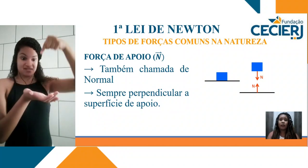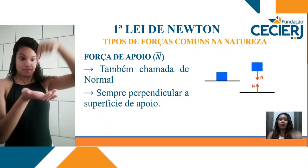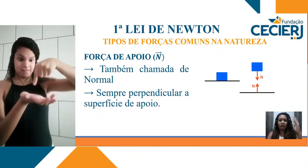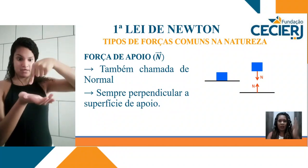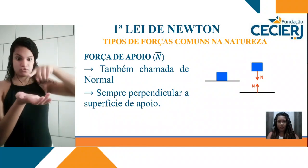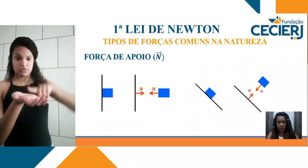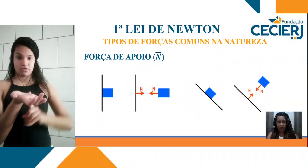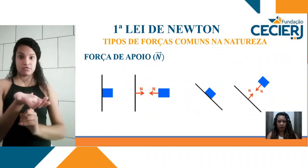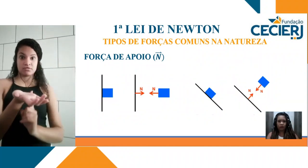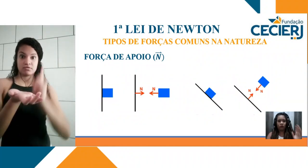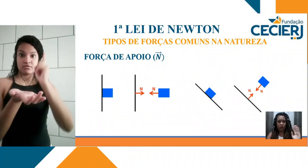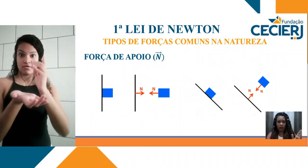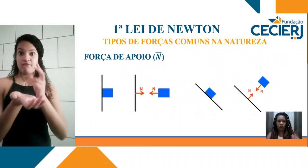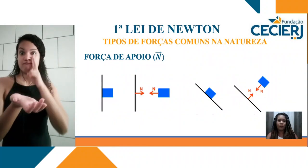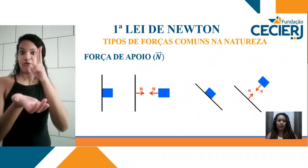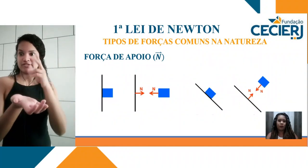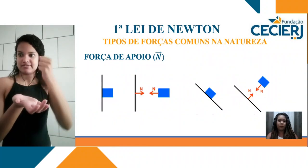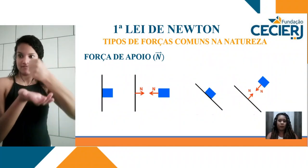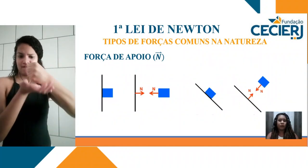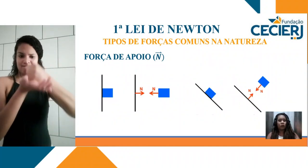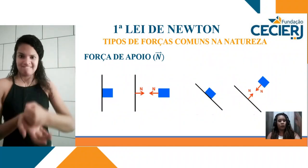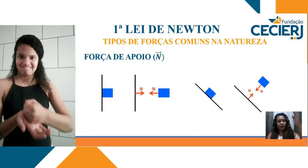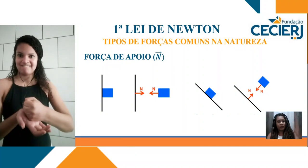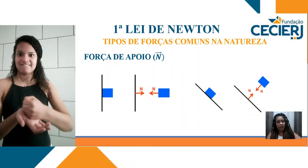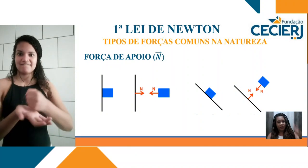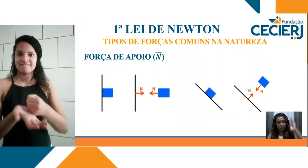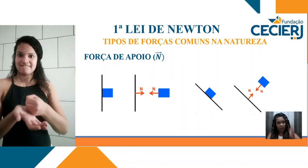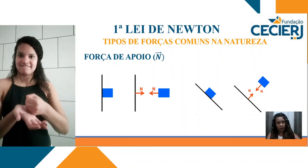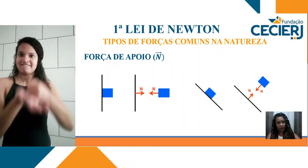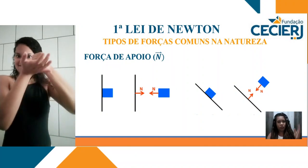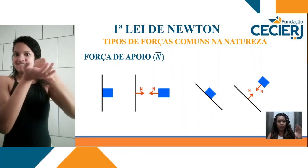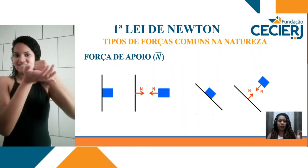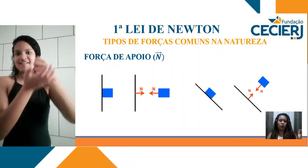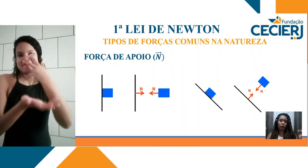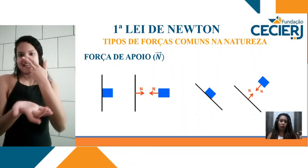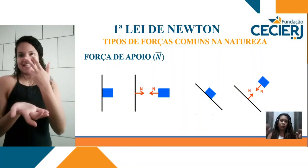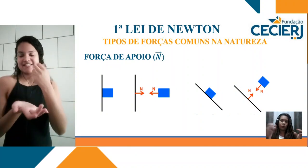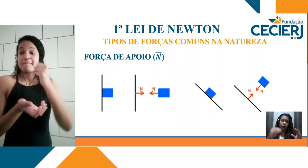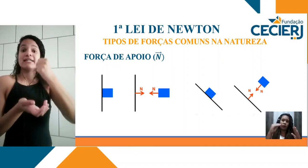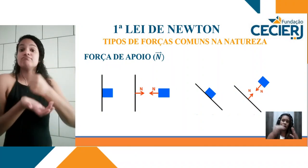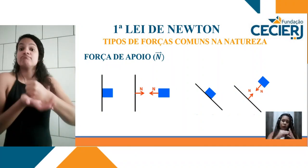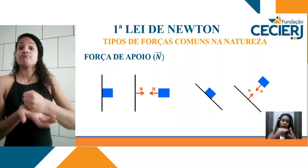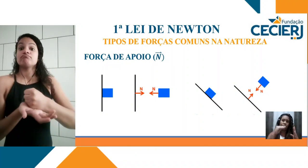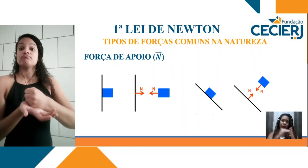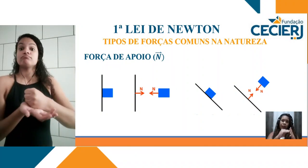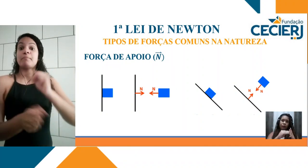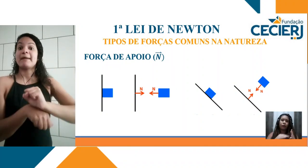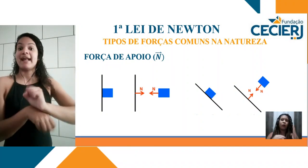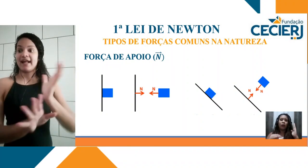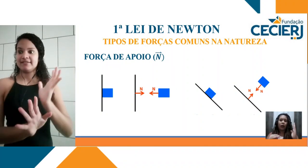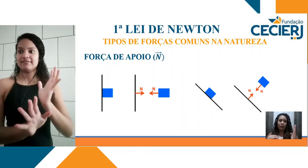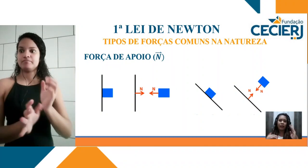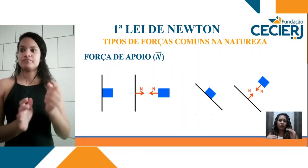cima, vertical, sentido para cima. Superfície na vertical, a gente tem o bloco empurrando na horizontal para